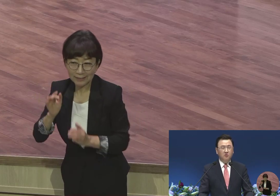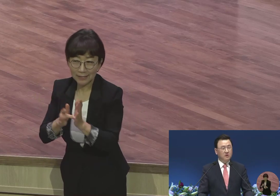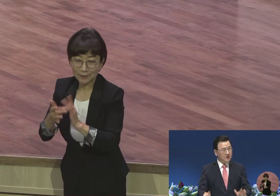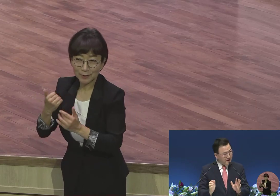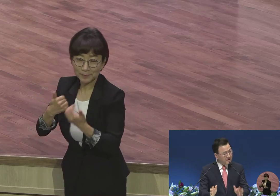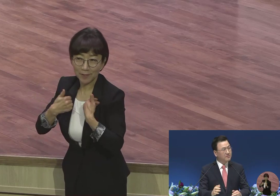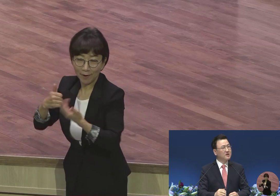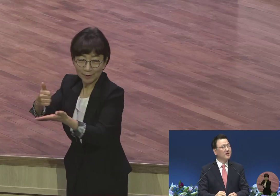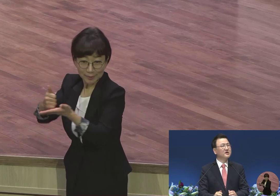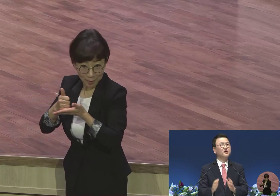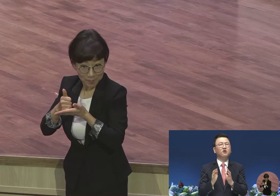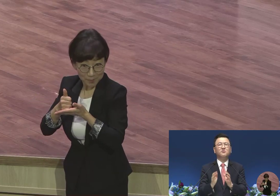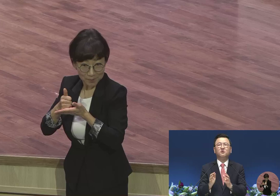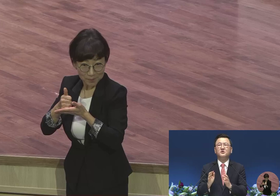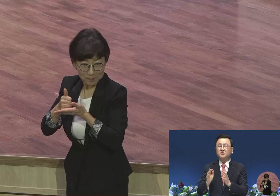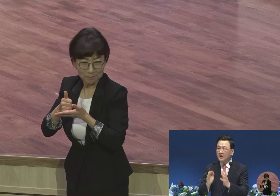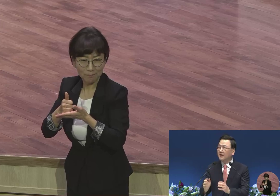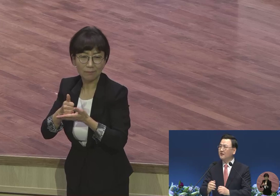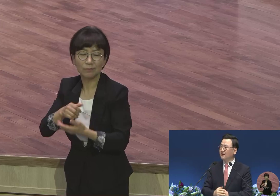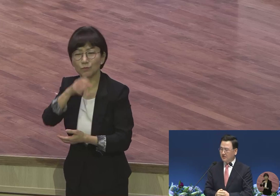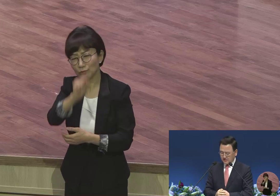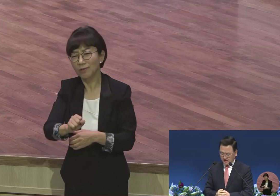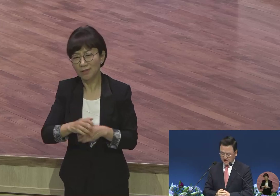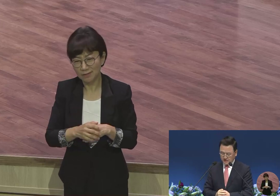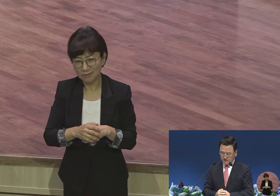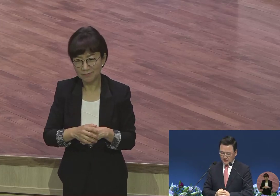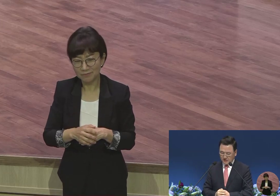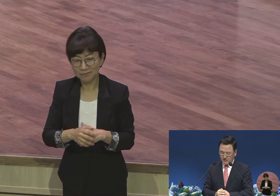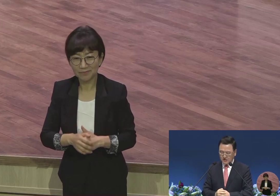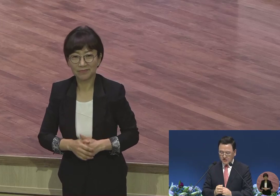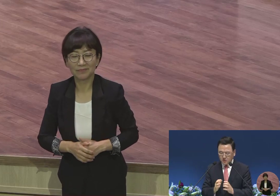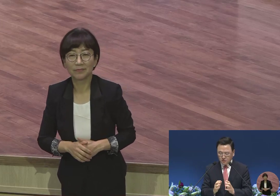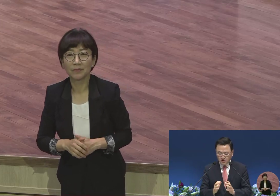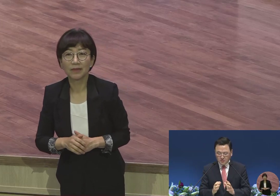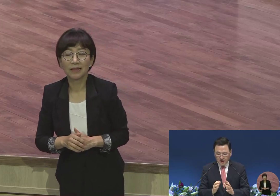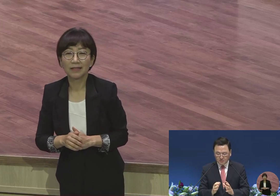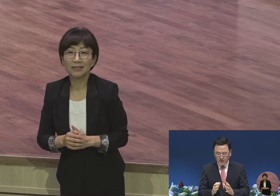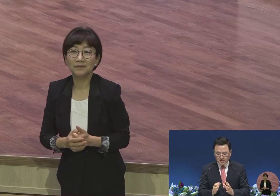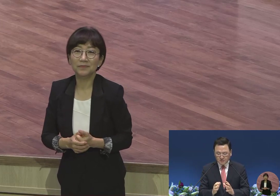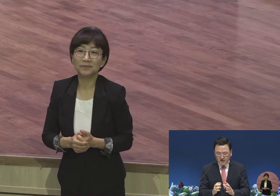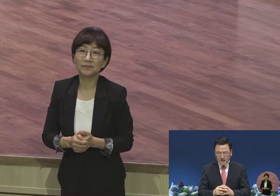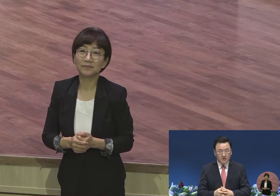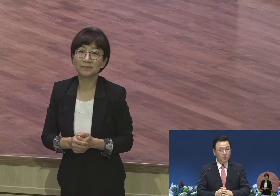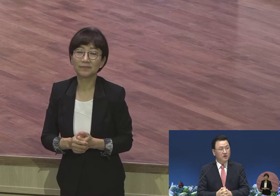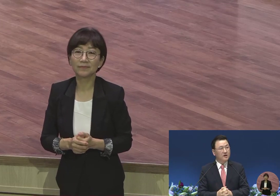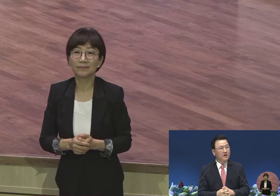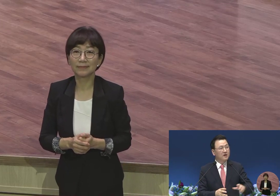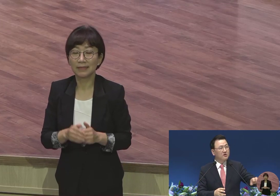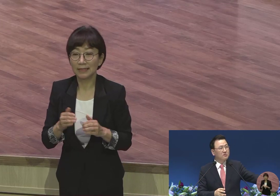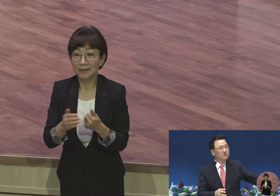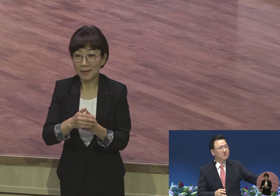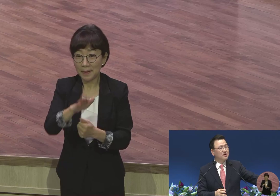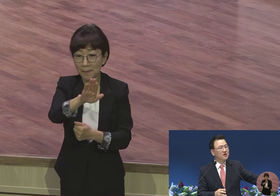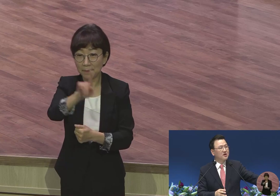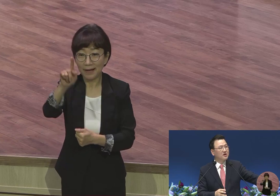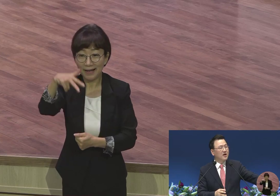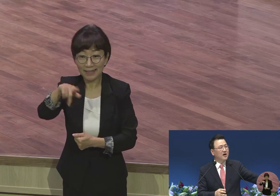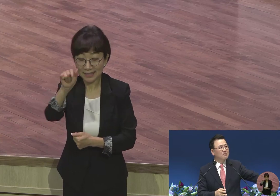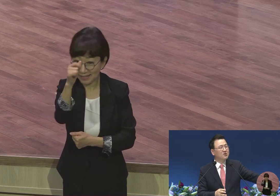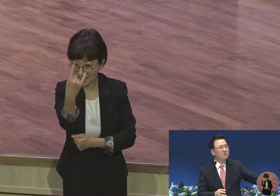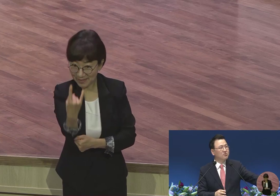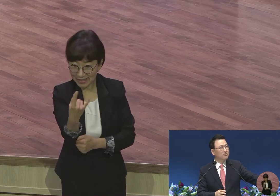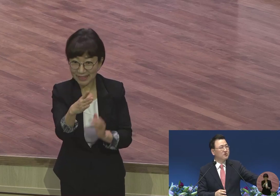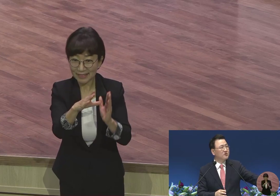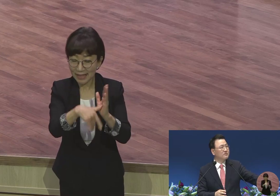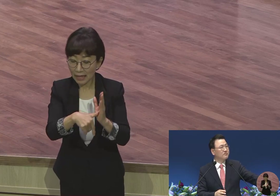영접한다면 우리는 해야 됩니다. 그 10명을 위해서 해야 돼요. 그래서 이 전도의 발판인 바자회를 통해 여러분 주위에